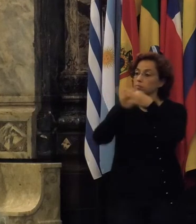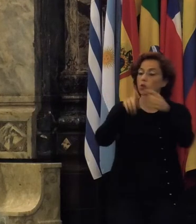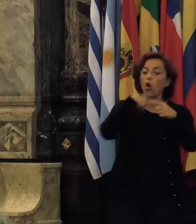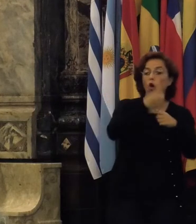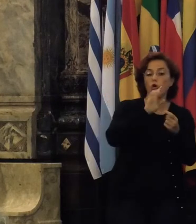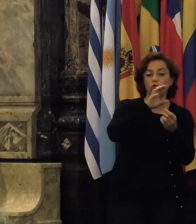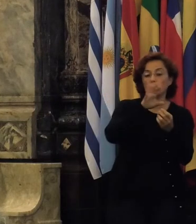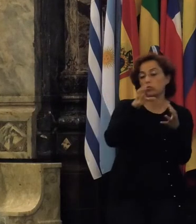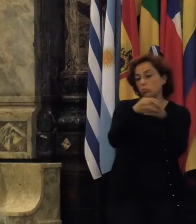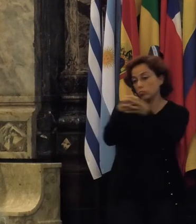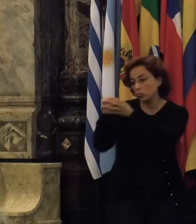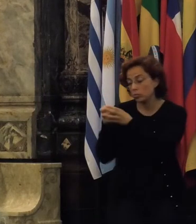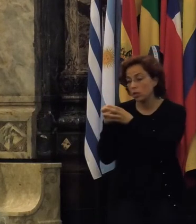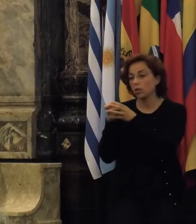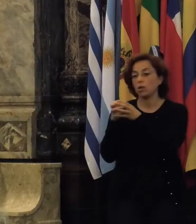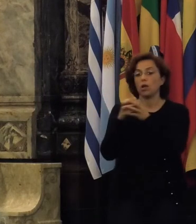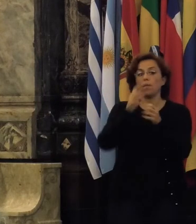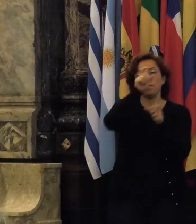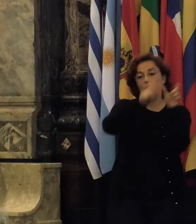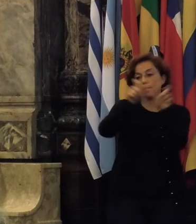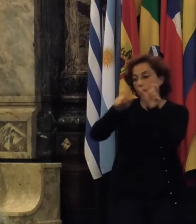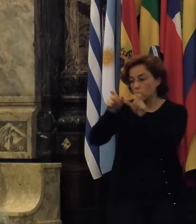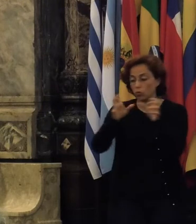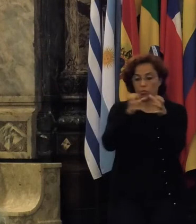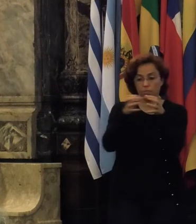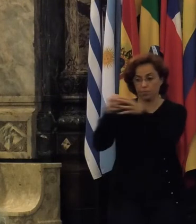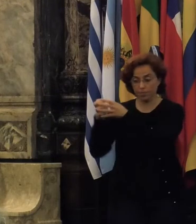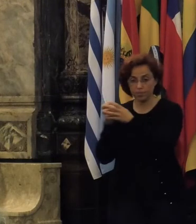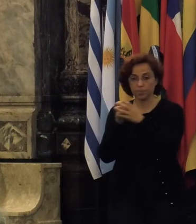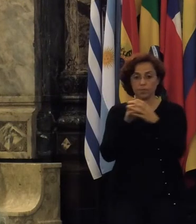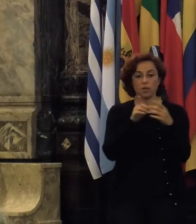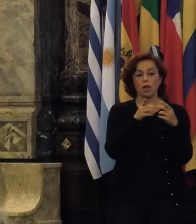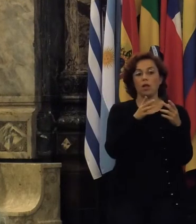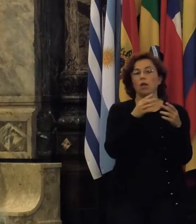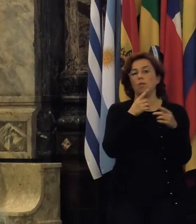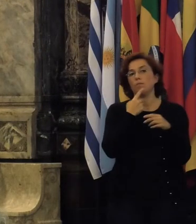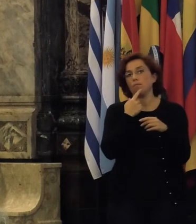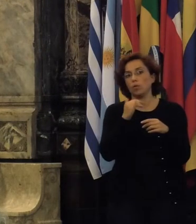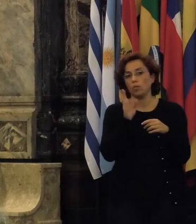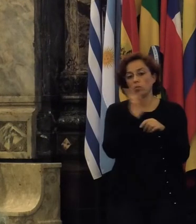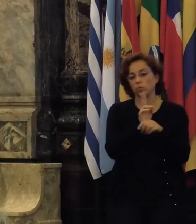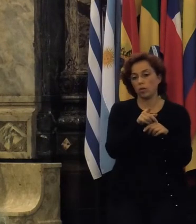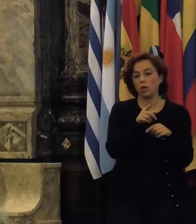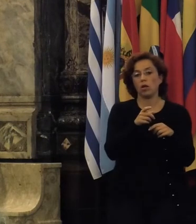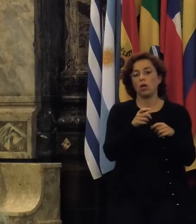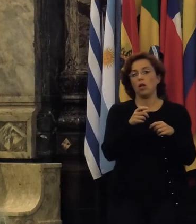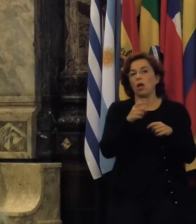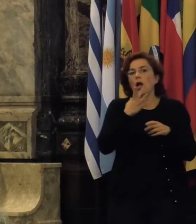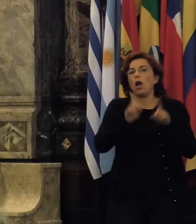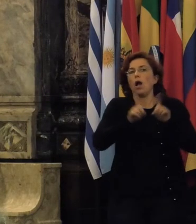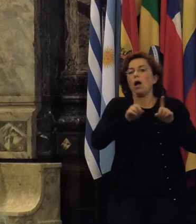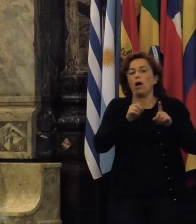incluyendo, ¿no?, aquellos que toman las decisiones sobre medidas de abrigo, sobre medidas